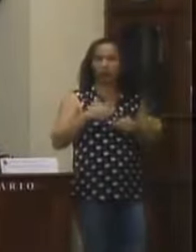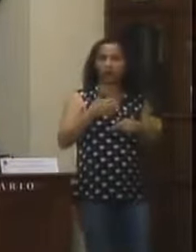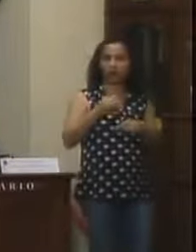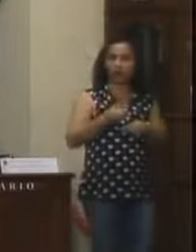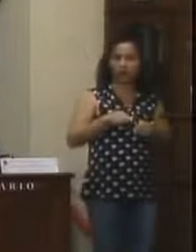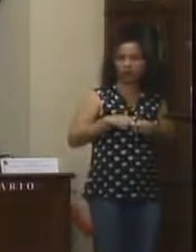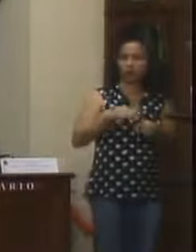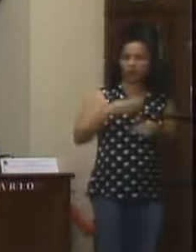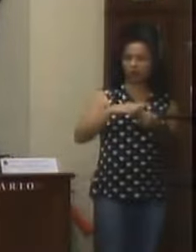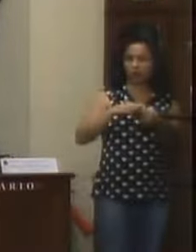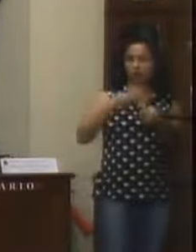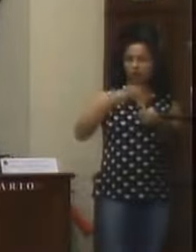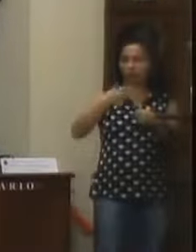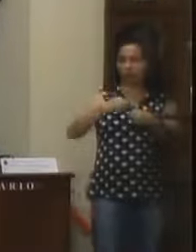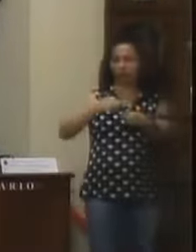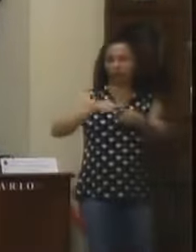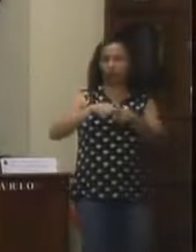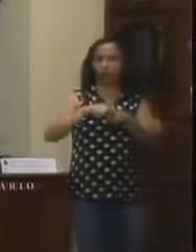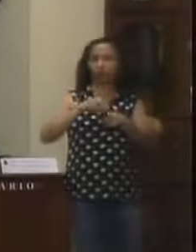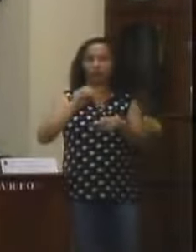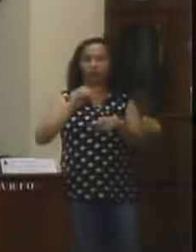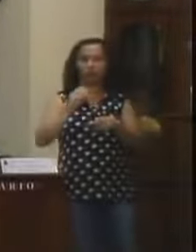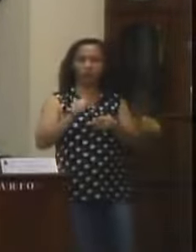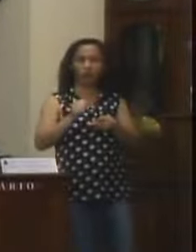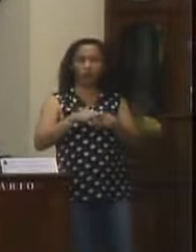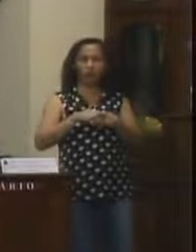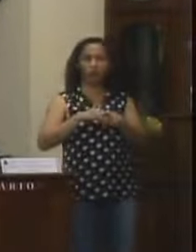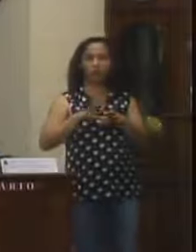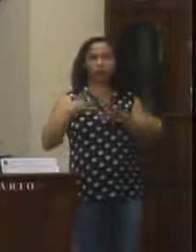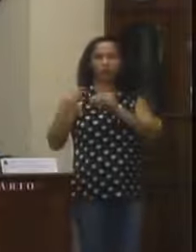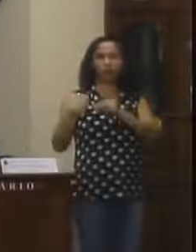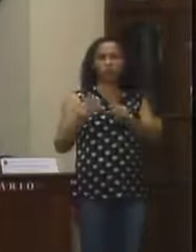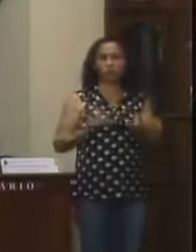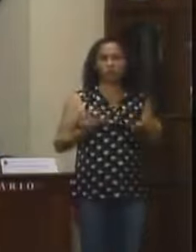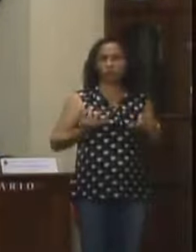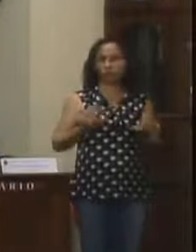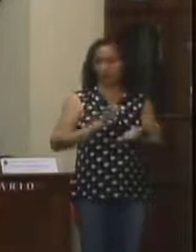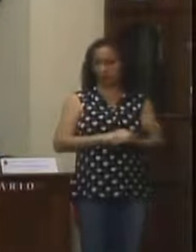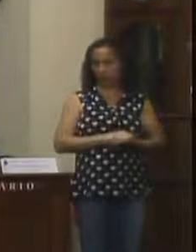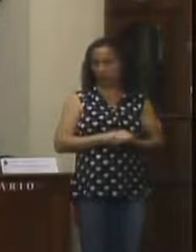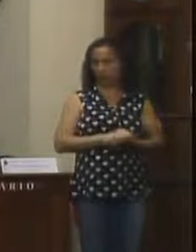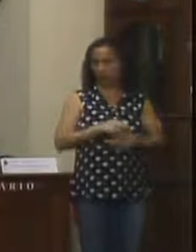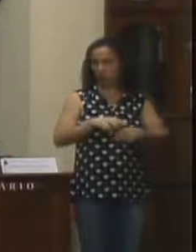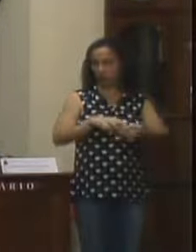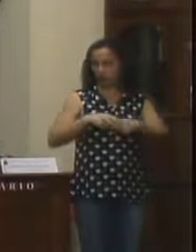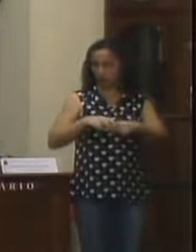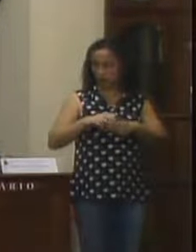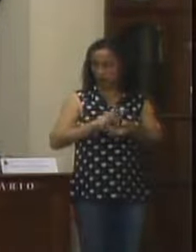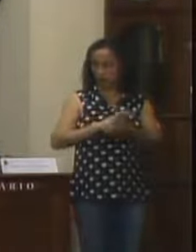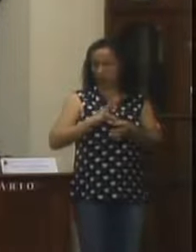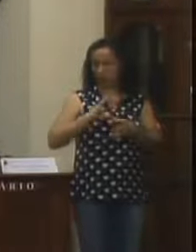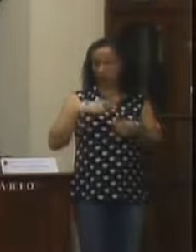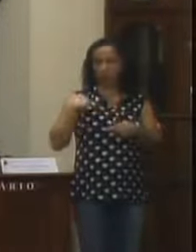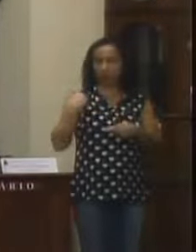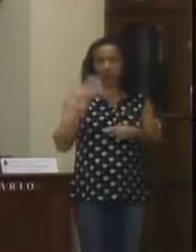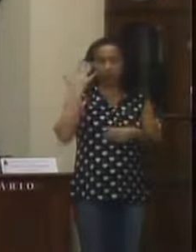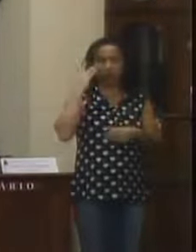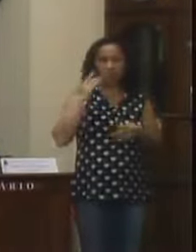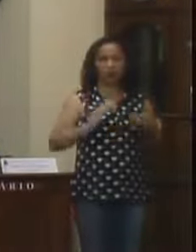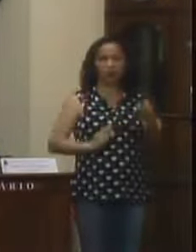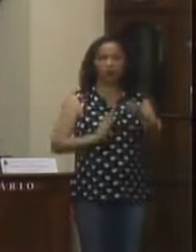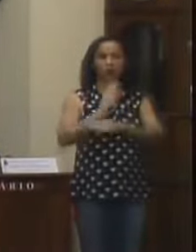artigo 37 da LOM. Quanto à análise de constitucionalidade, no que tange ao seu aspecto formal, o mesmo é manifestamente constitucional, não apresentando nenhum vício